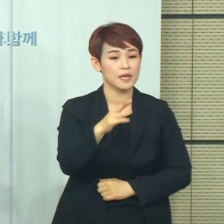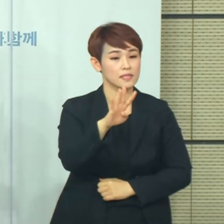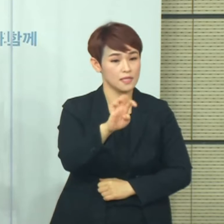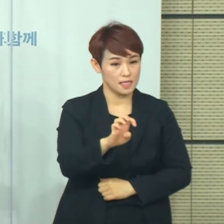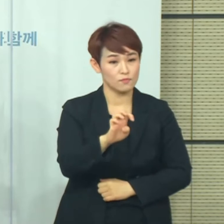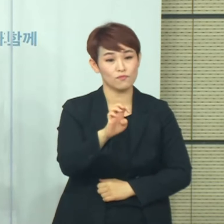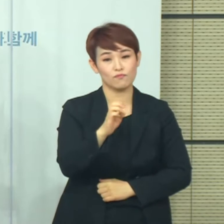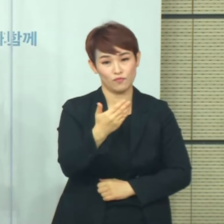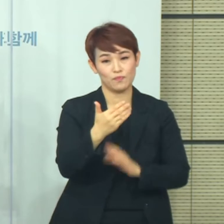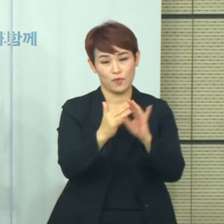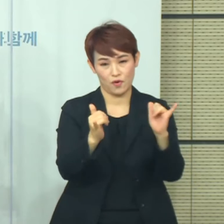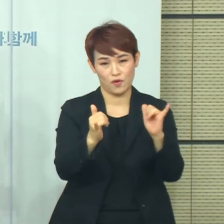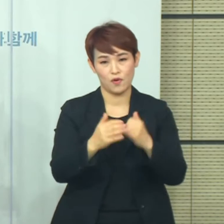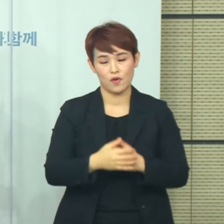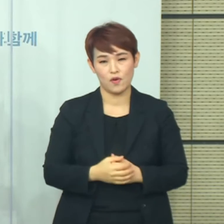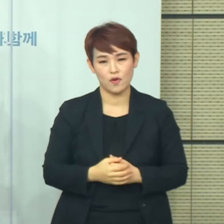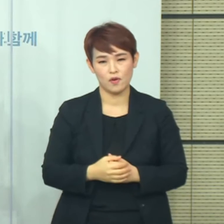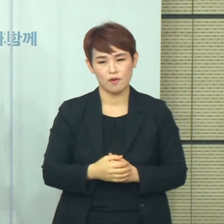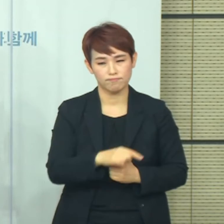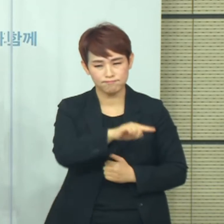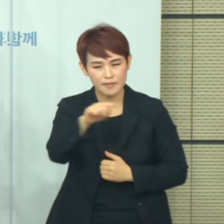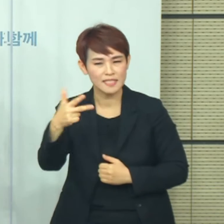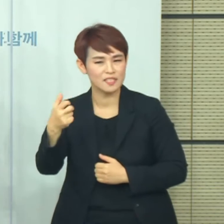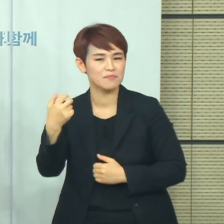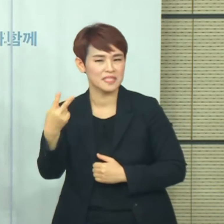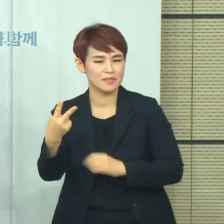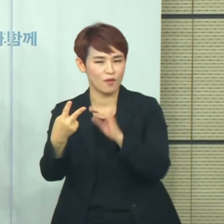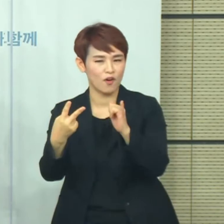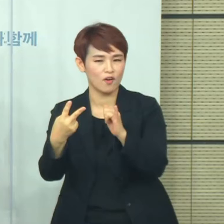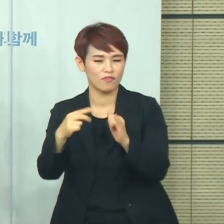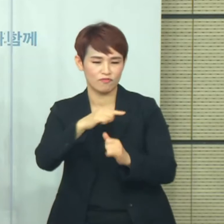의료인력 2,272명 등을 지원하고 있습니다.